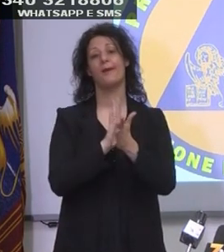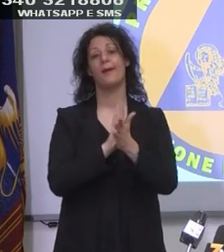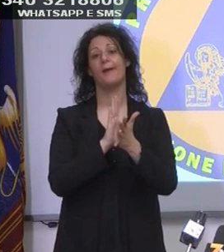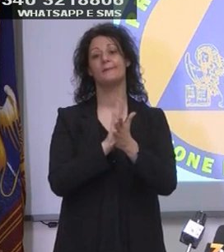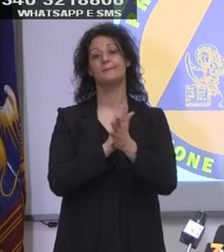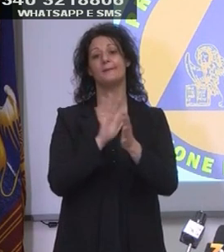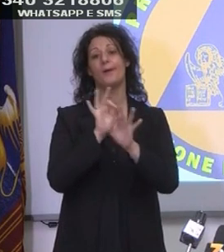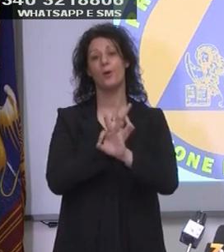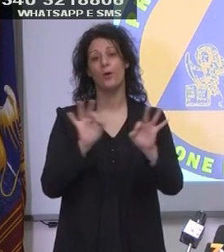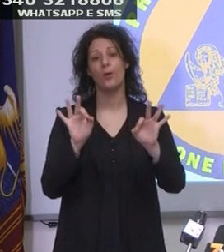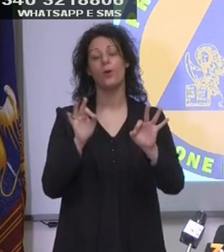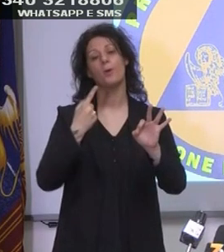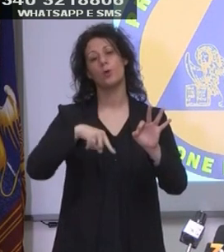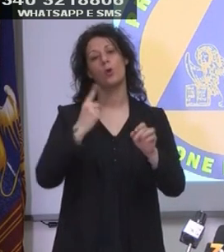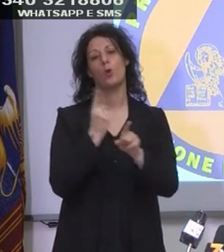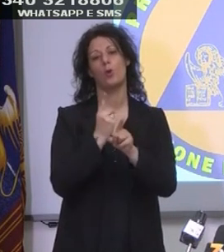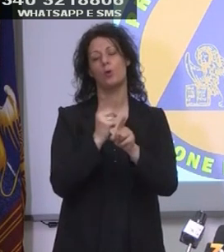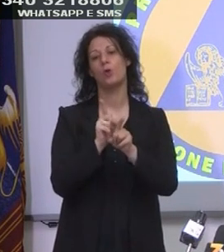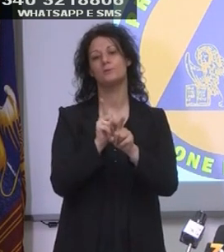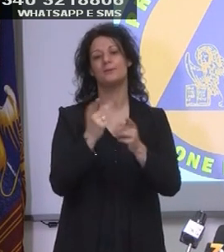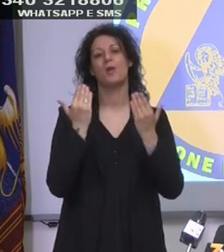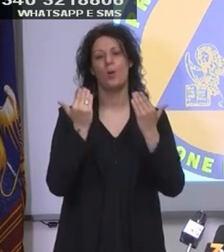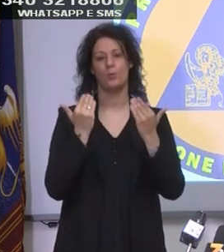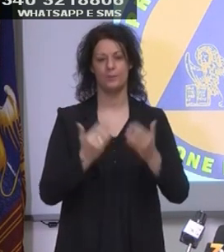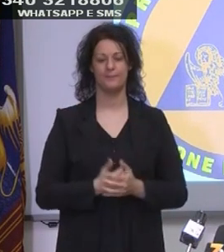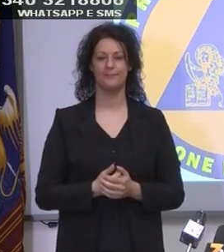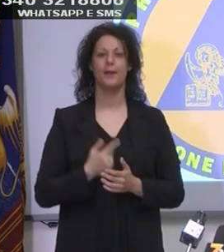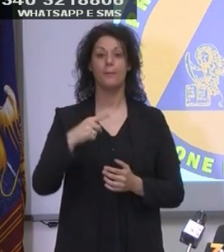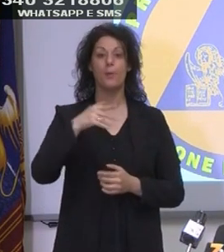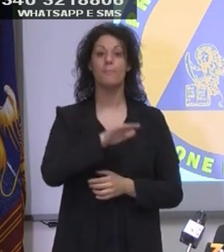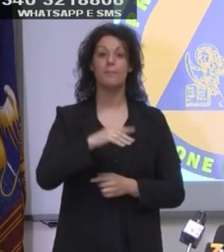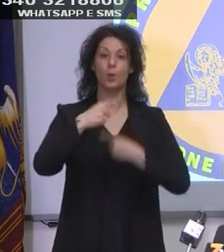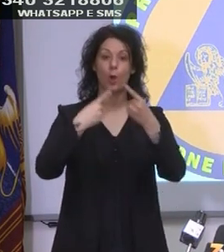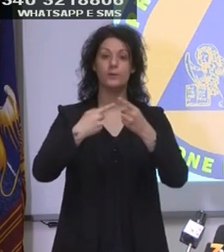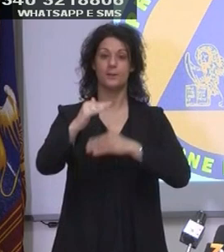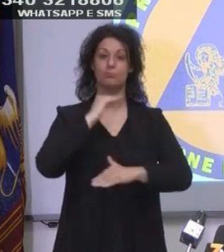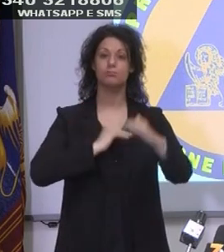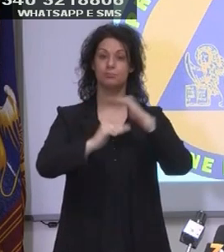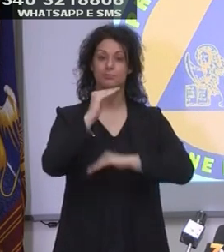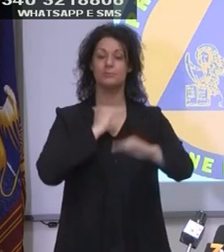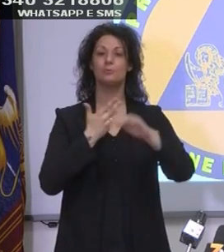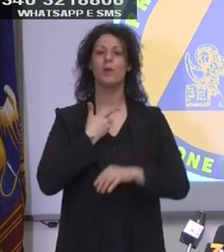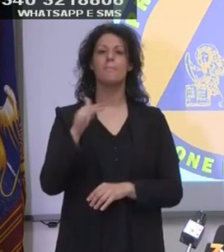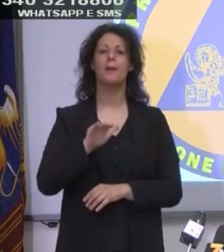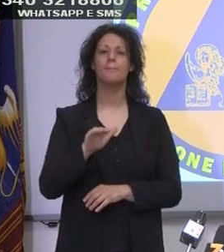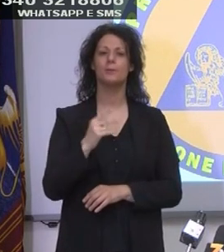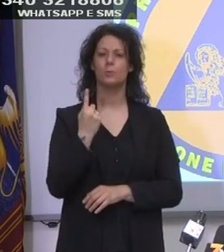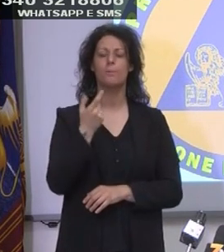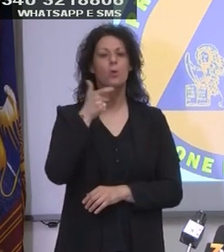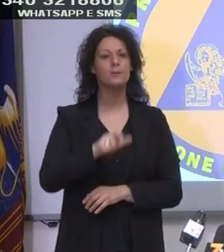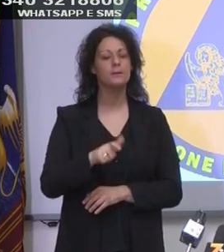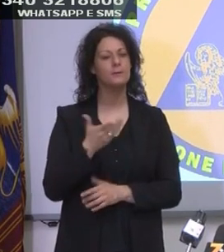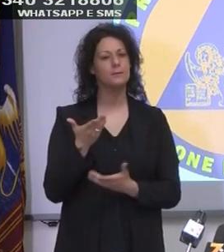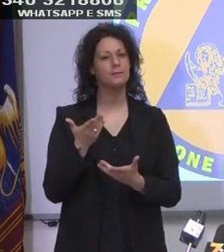ma le facciamo gli auguri. E poi i bimbi che continuano a scrivere, addirittura c'è un bimbo che ci ha scritto tra i tanti, perché adesso i